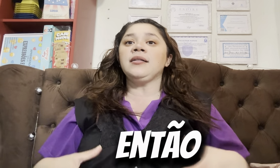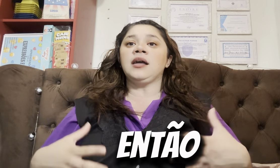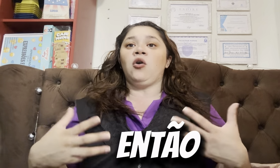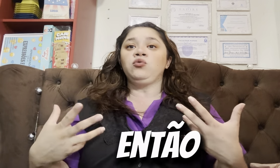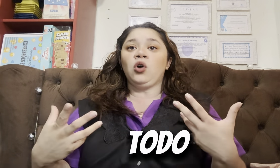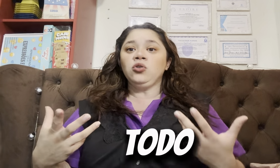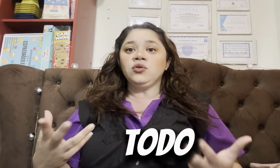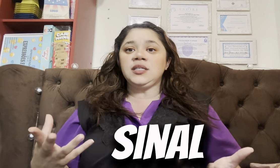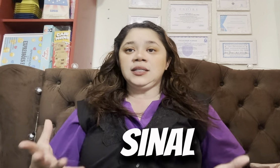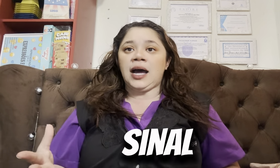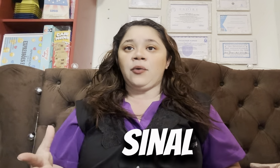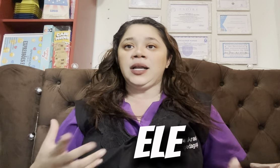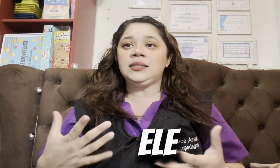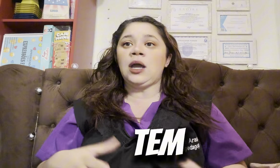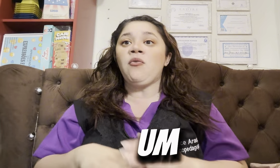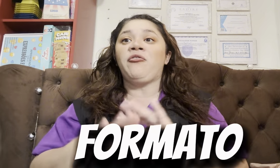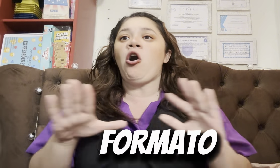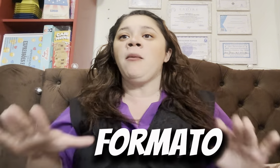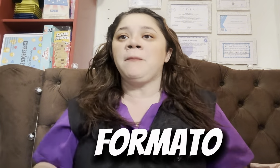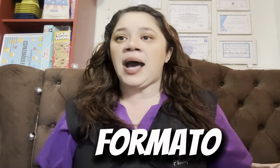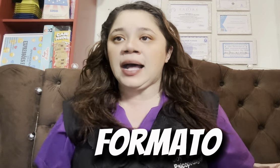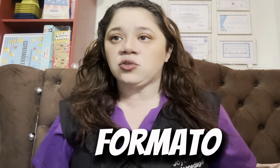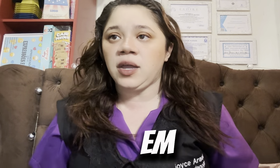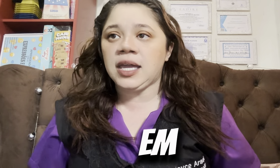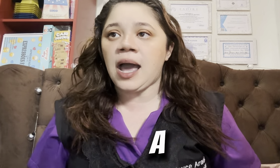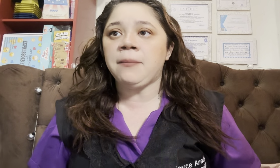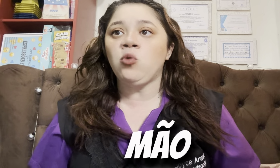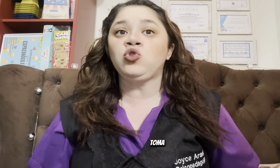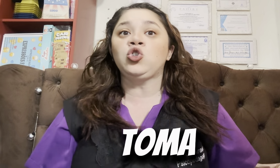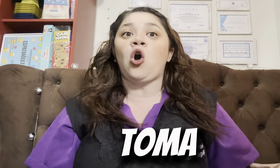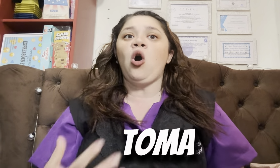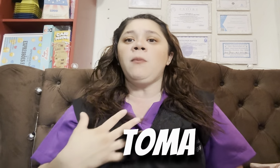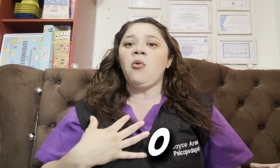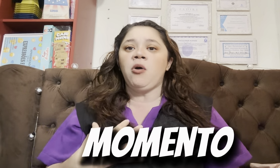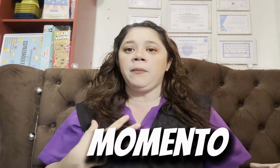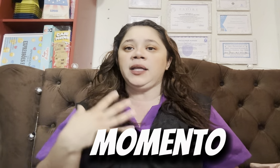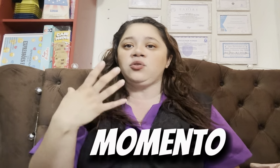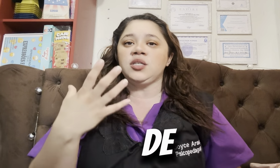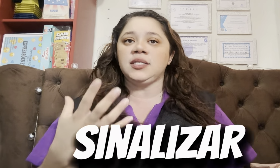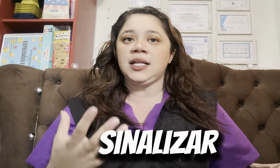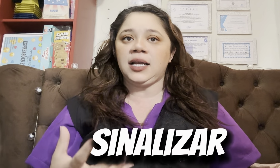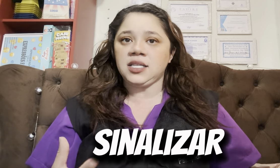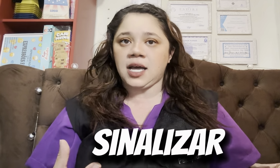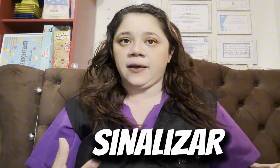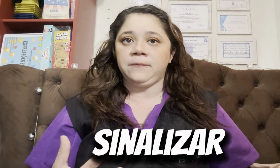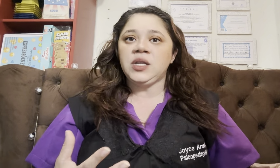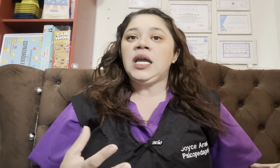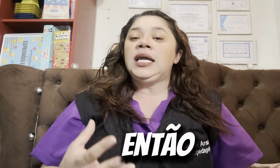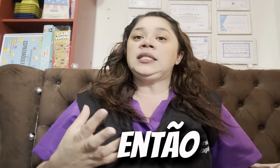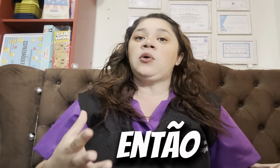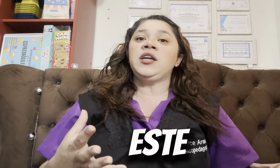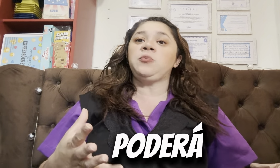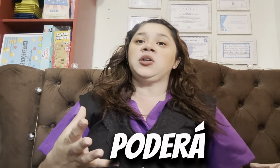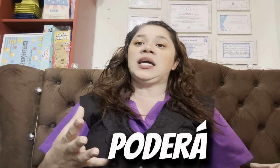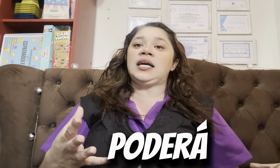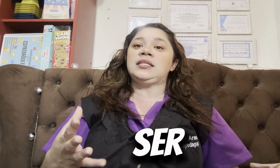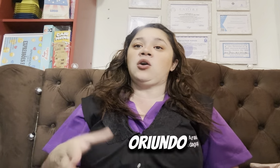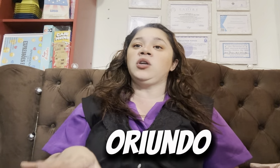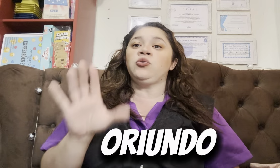então, todo sinal, ele tem um formato em que a mão toma o momento de sinalizar. Então, este poderá ser oriundo